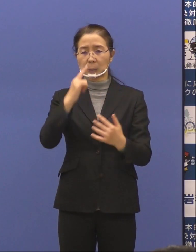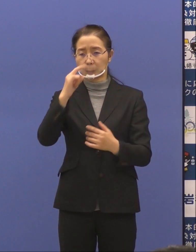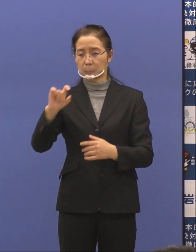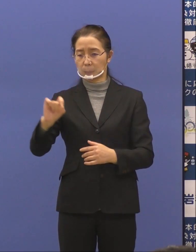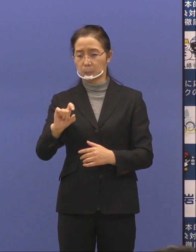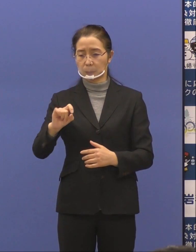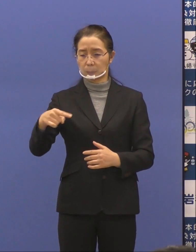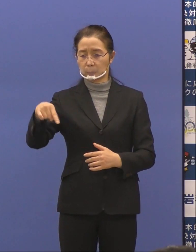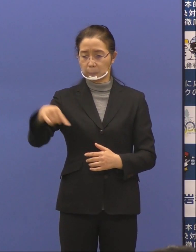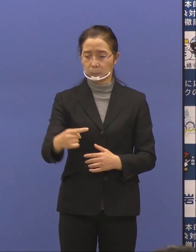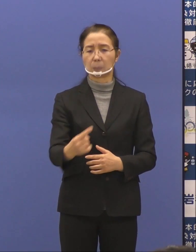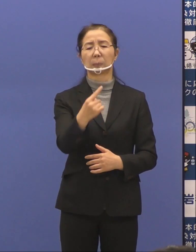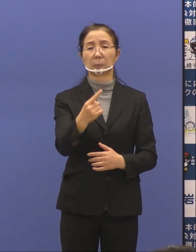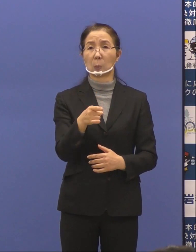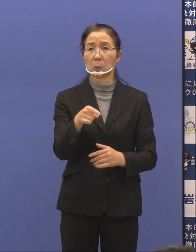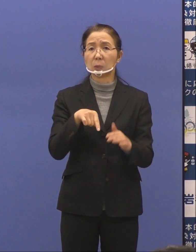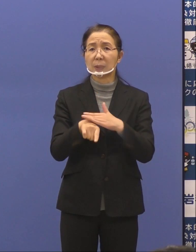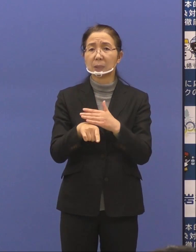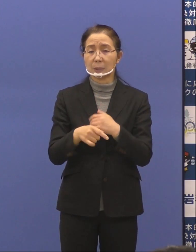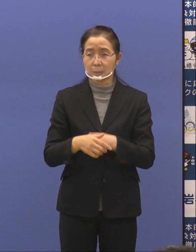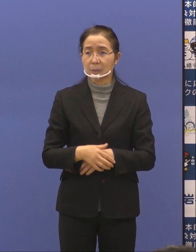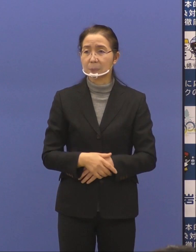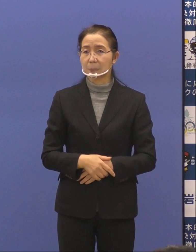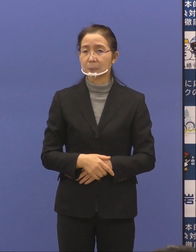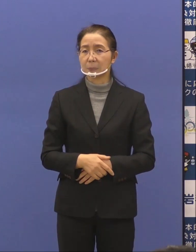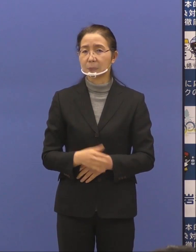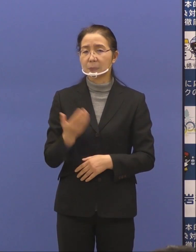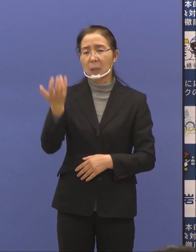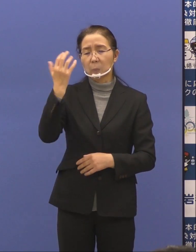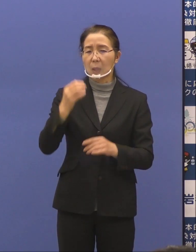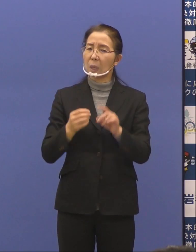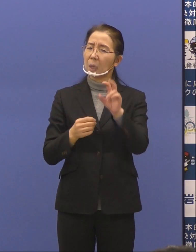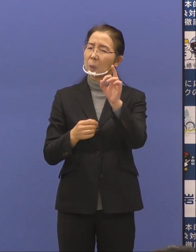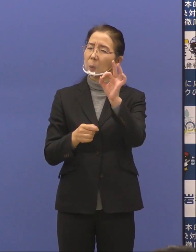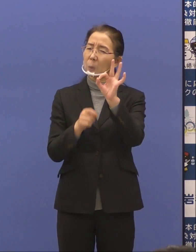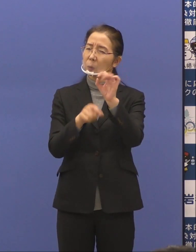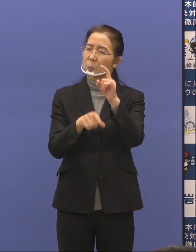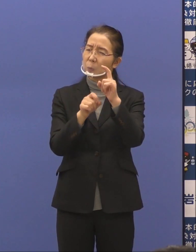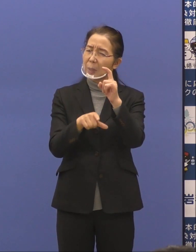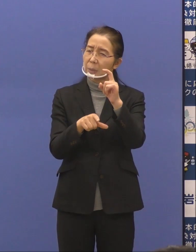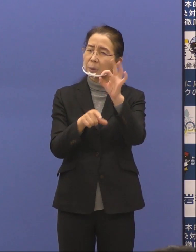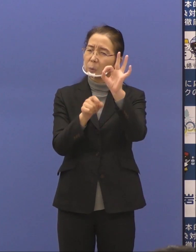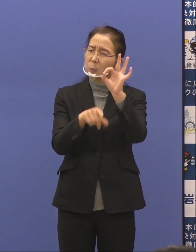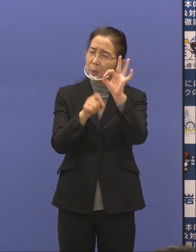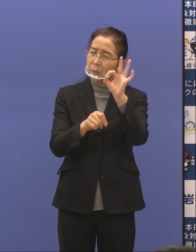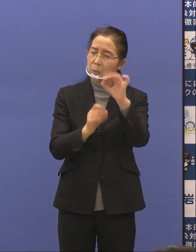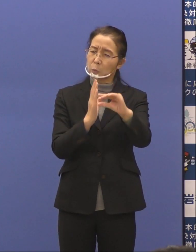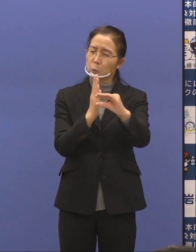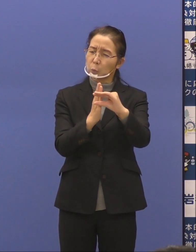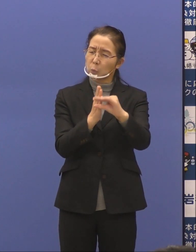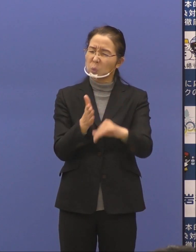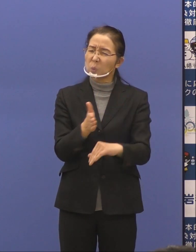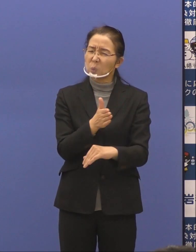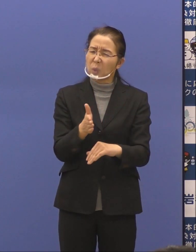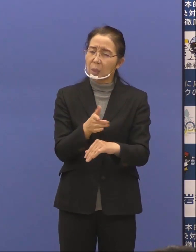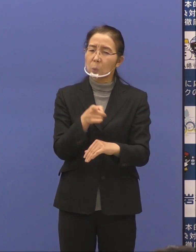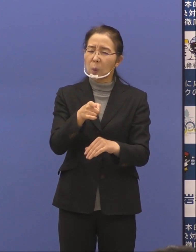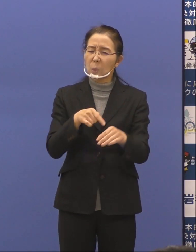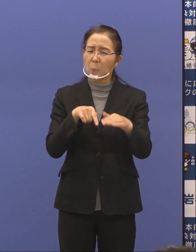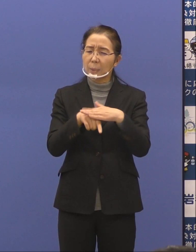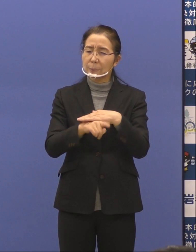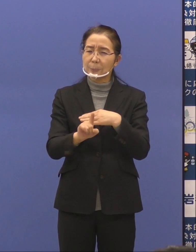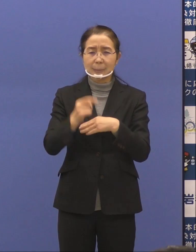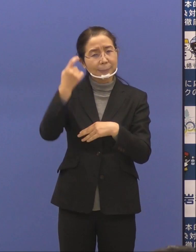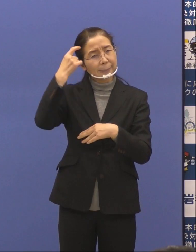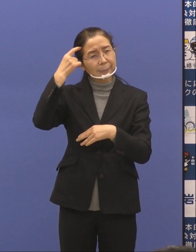時ということです。 はい、おそらく10月中旬以降から増えていると思うんですけれども、その要因に関して知事はどのように